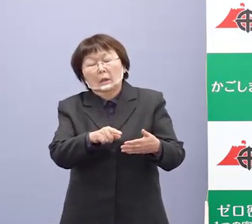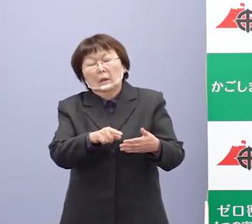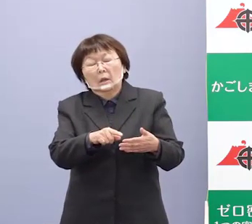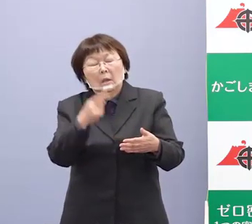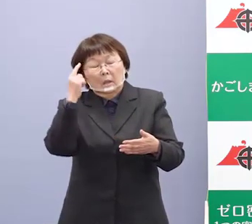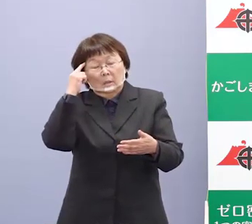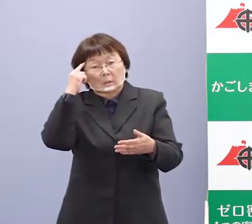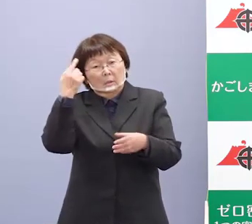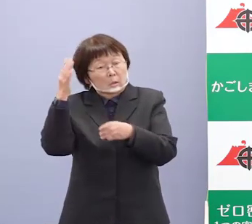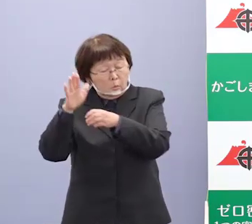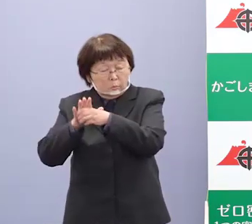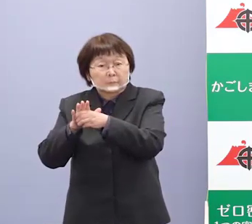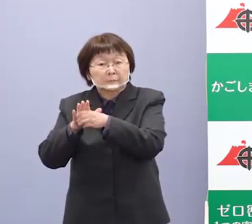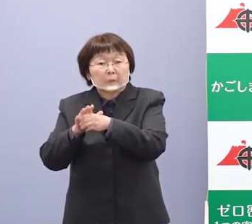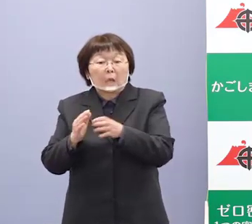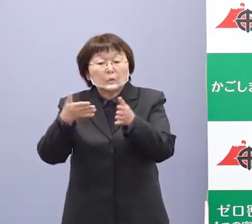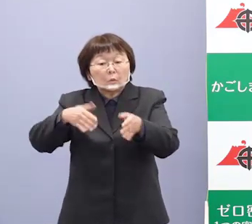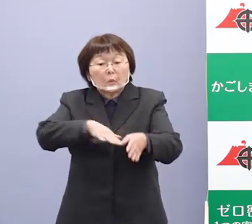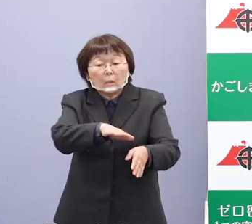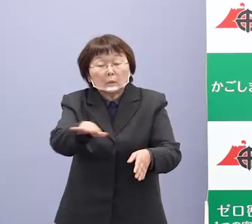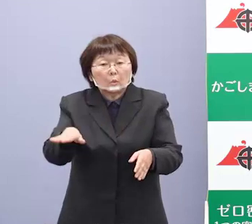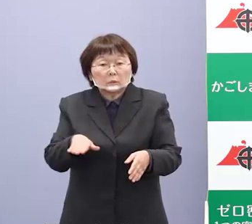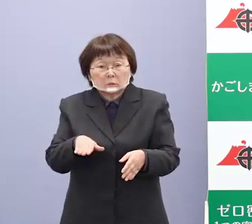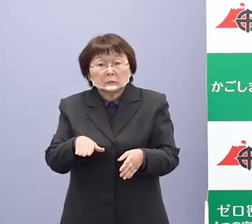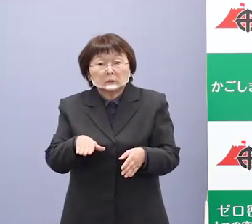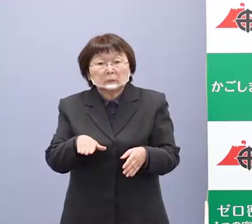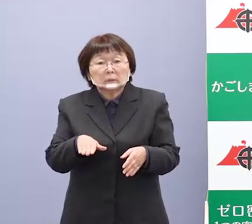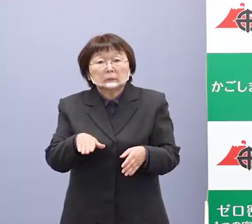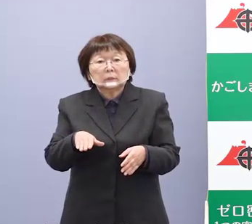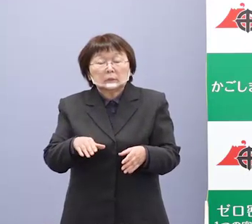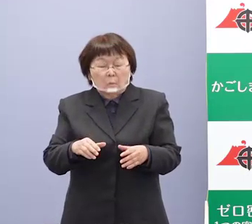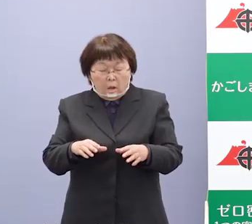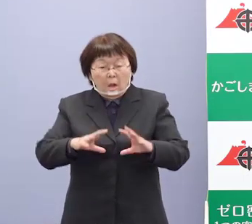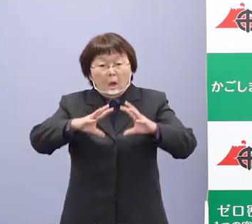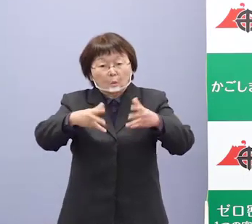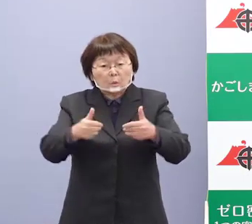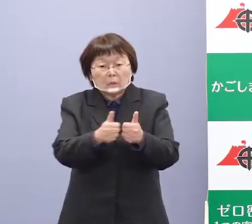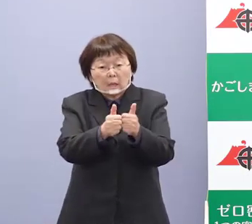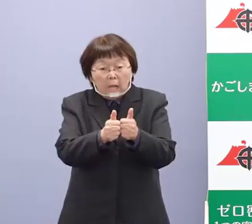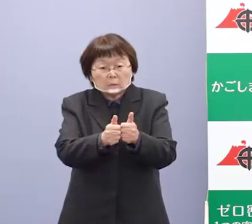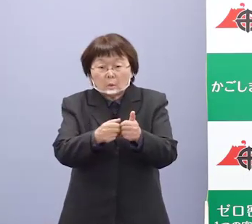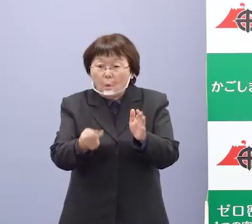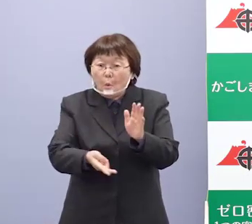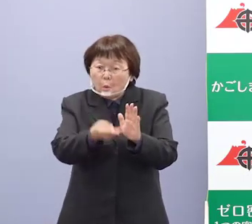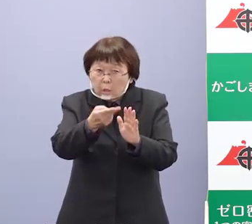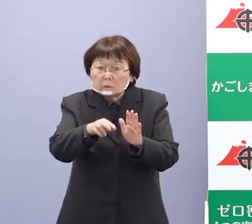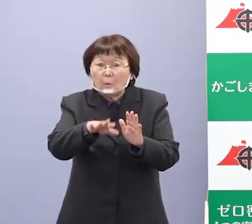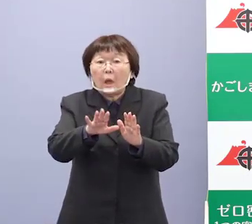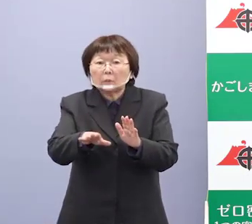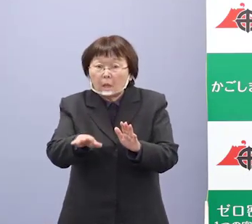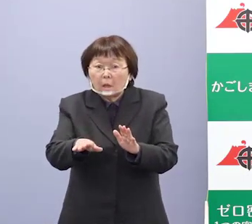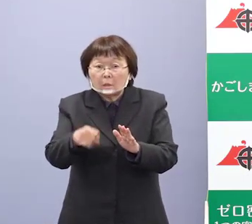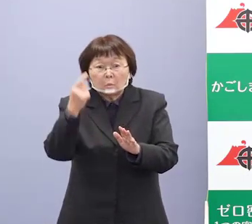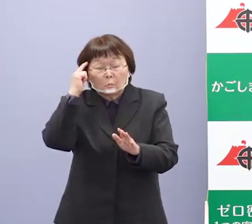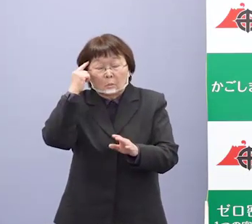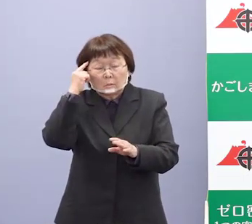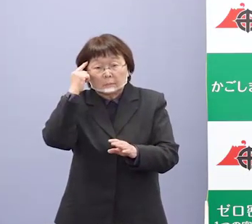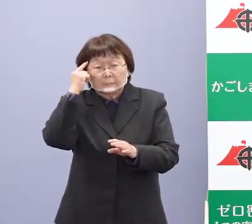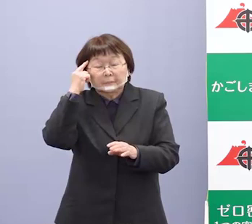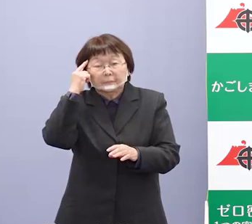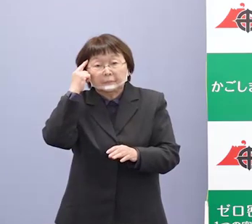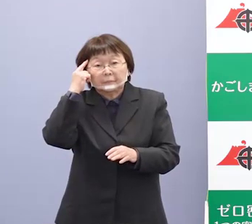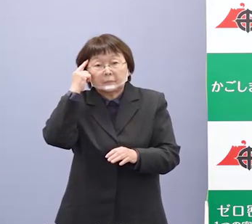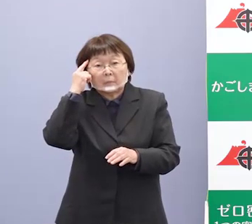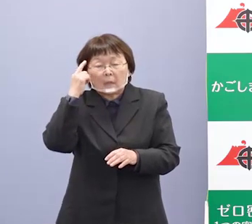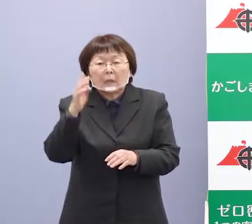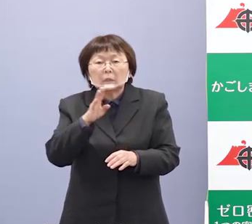ながら、例えばドルフィンポート跡地については、それこそ国際会議場、ホテルといった構想もあったように側分しておりますけれども、